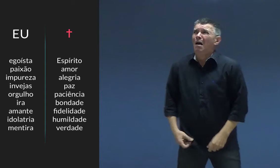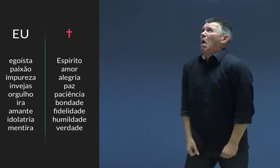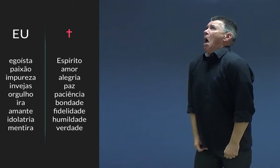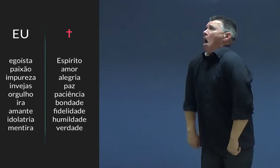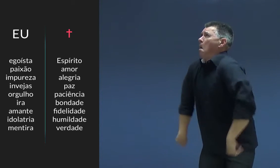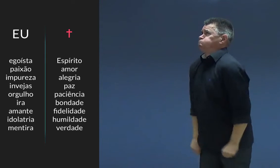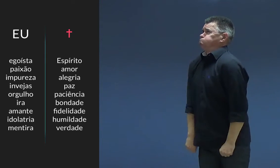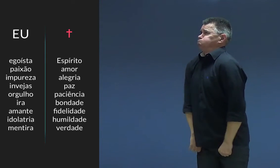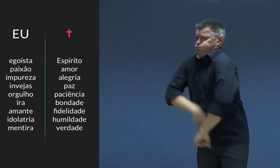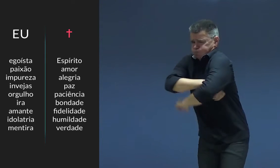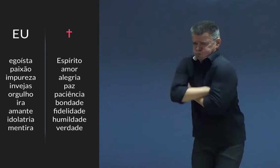castigo. Ah,